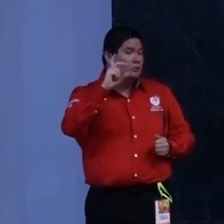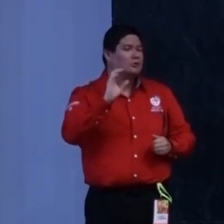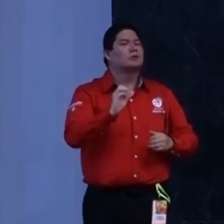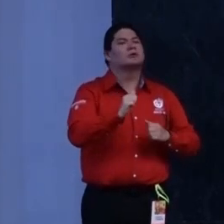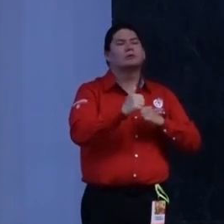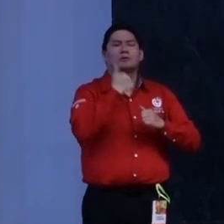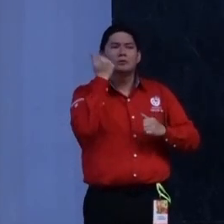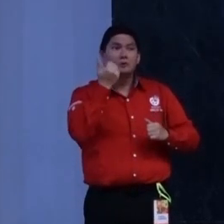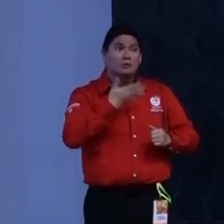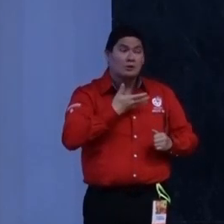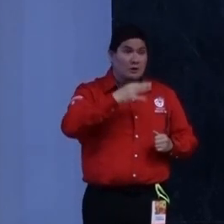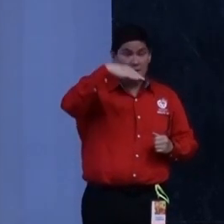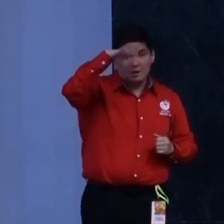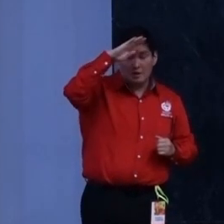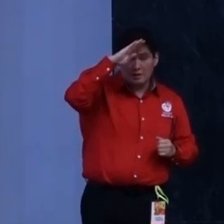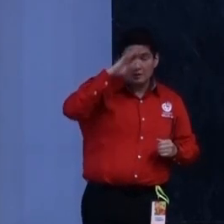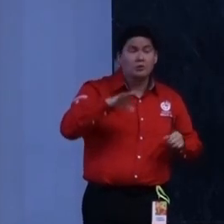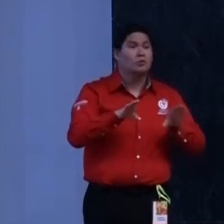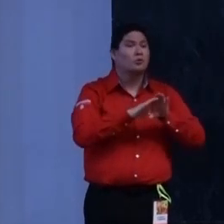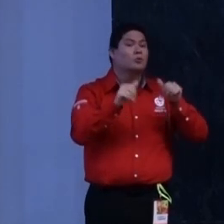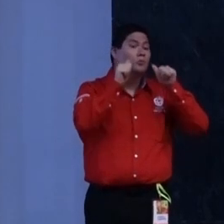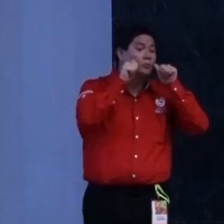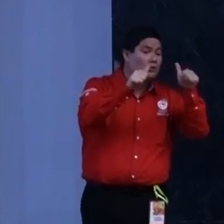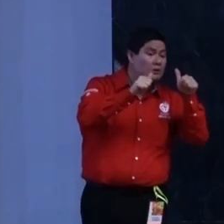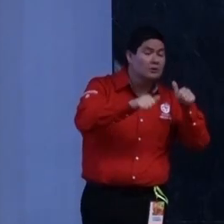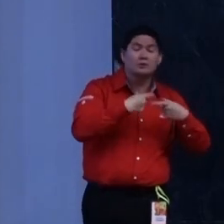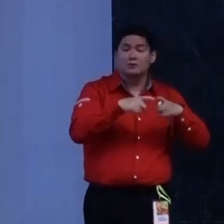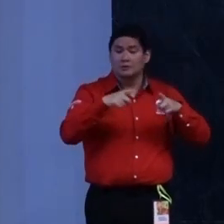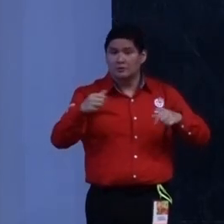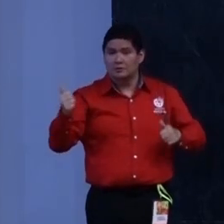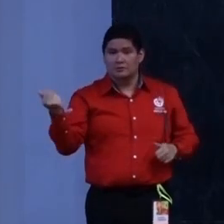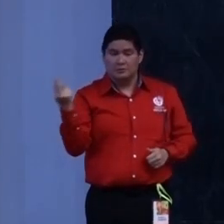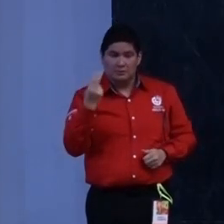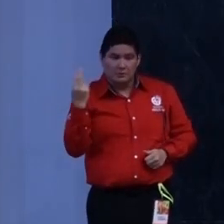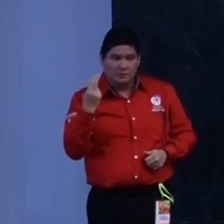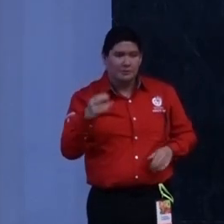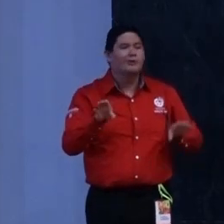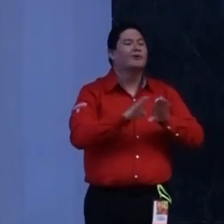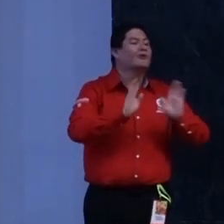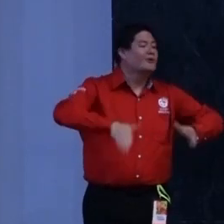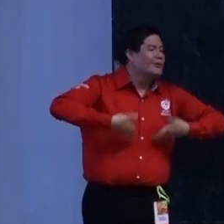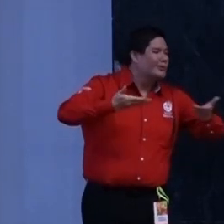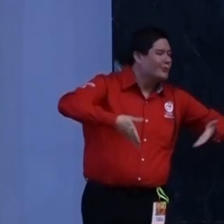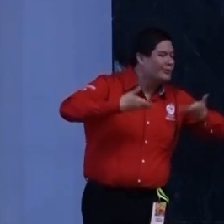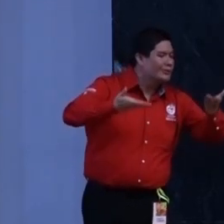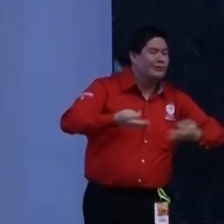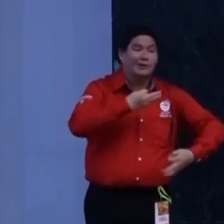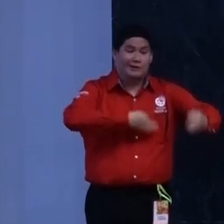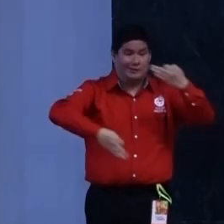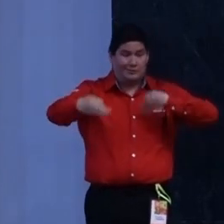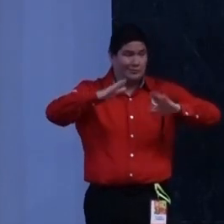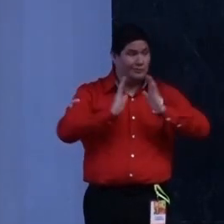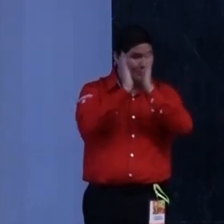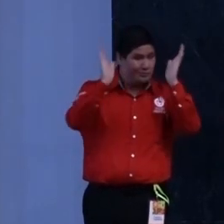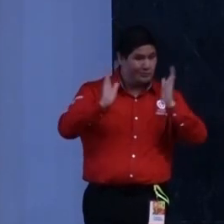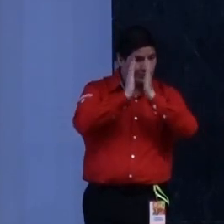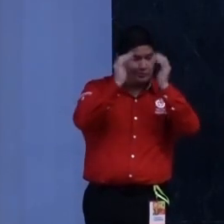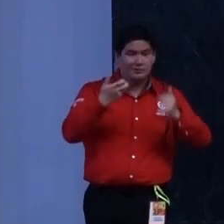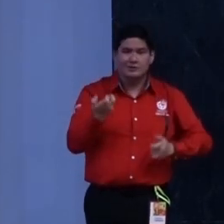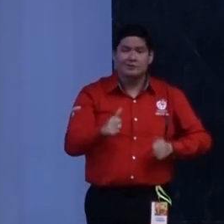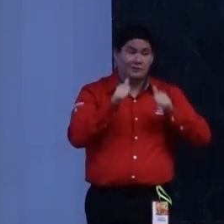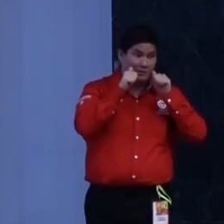para saber cómo atender las diferentes necesidades y cómo también animar a que todo el mundo sea partícipe de esa